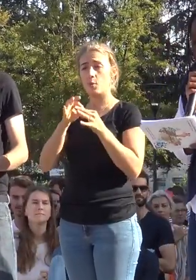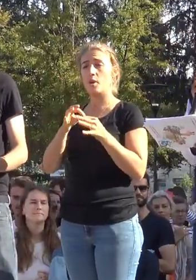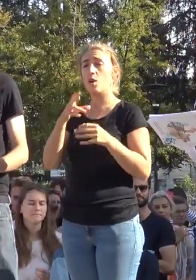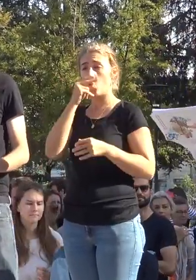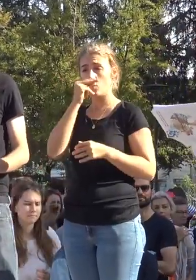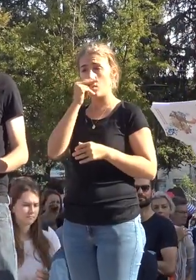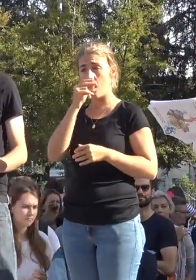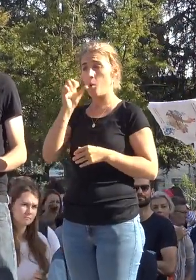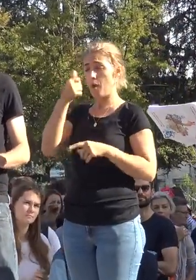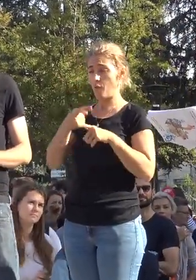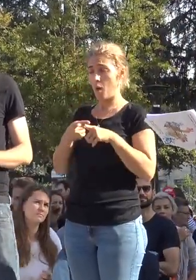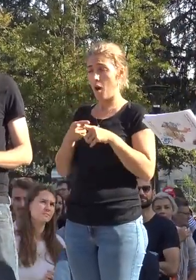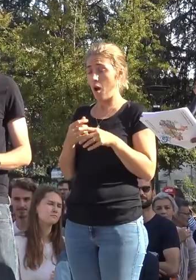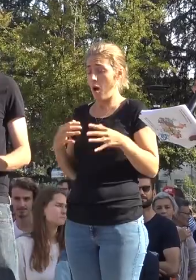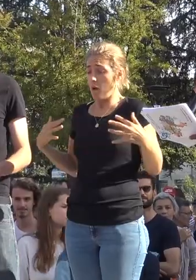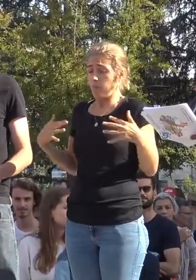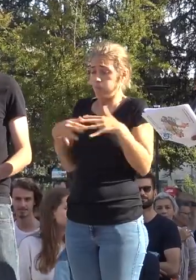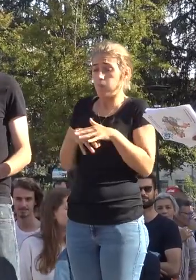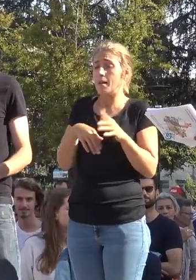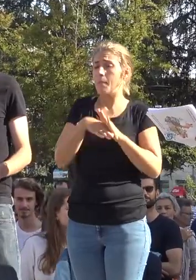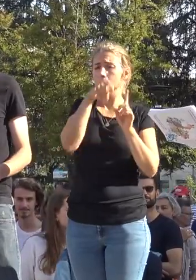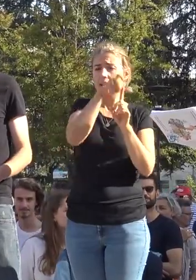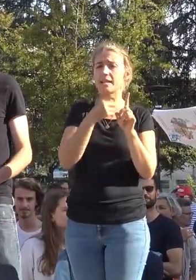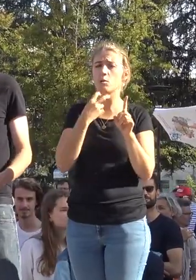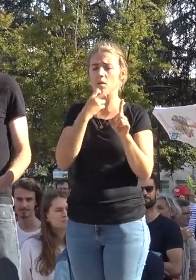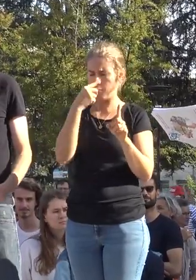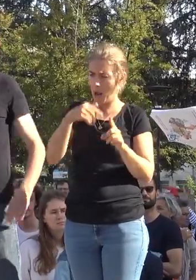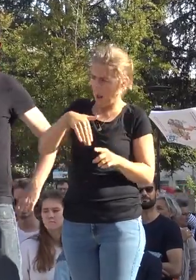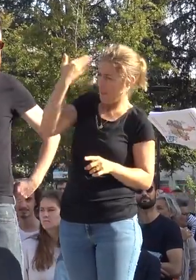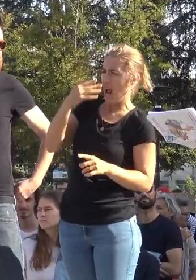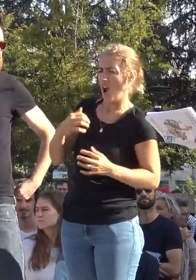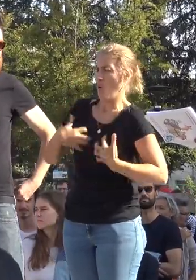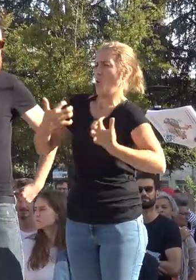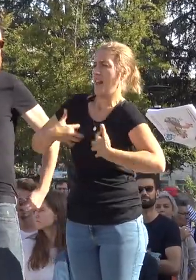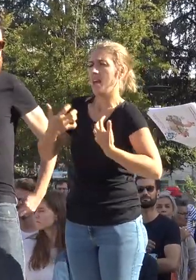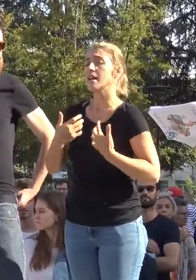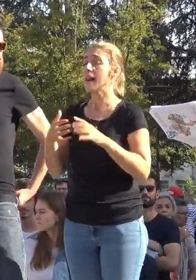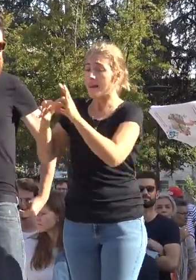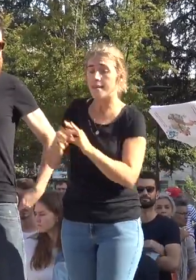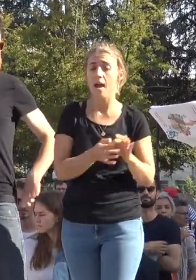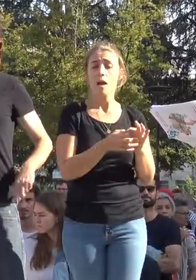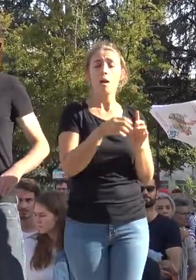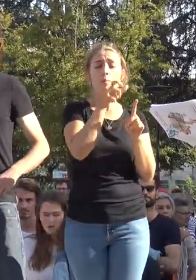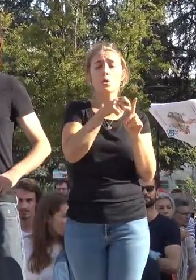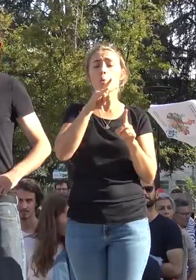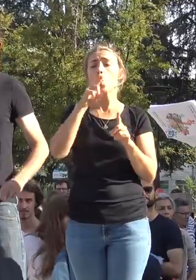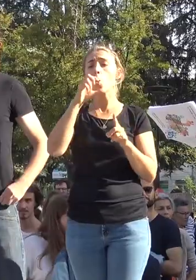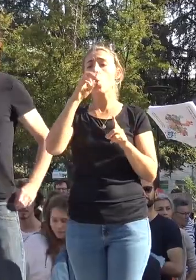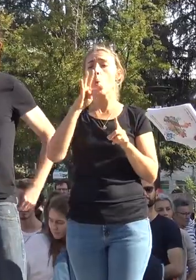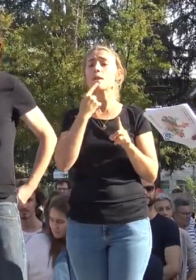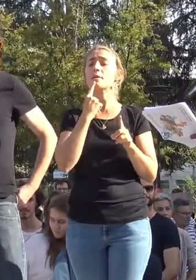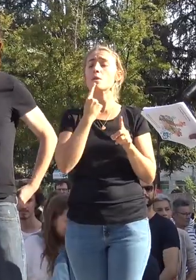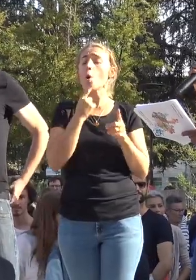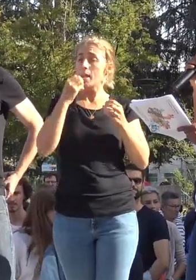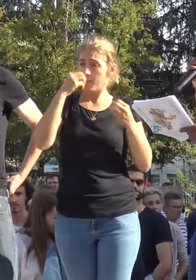Un rassemblement a été organisé spontanément par un citoyen exaspéré et en colère suite à la démission de Nicolas Hulot et aux événements